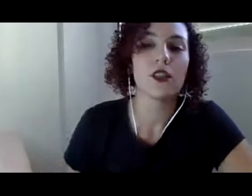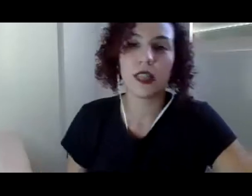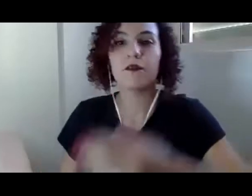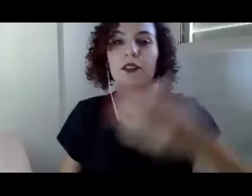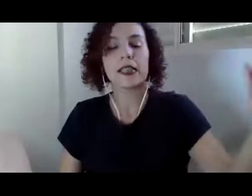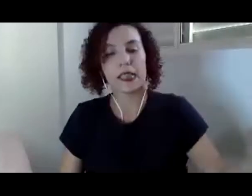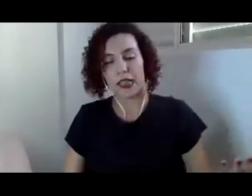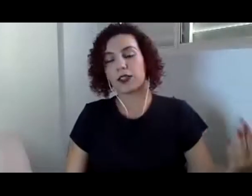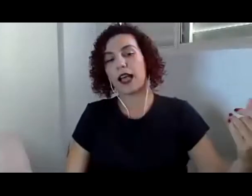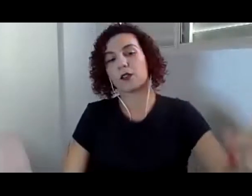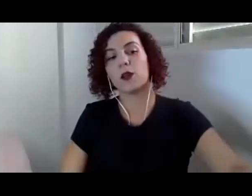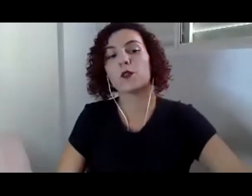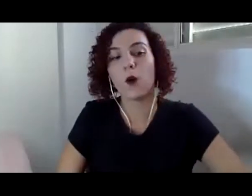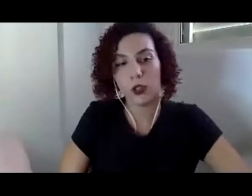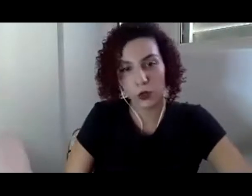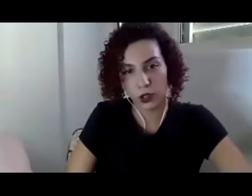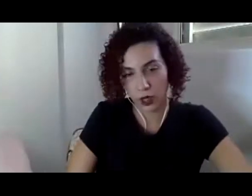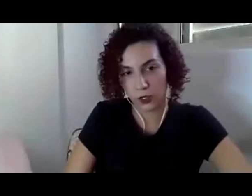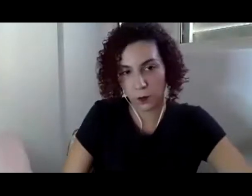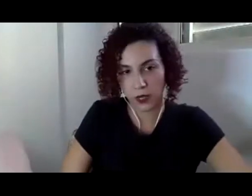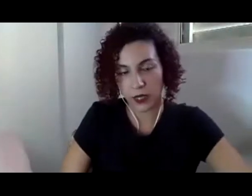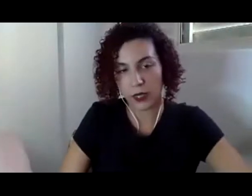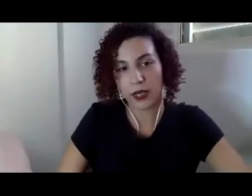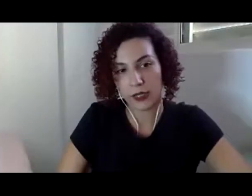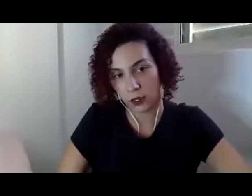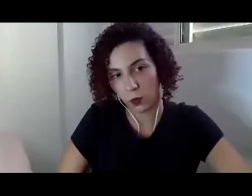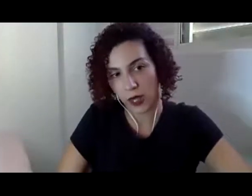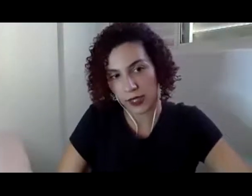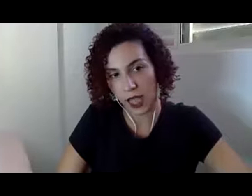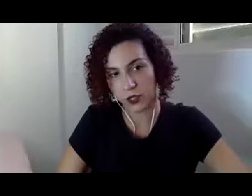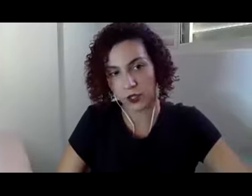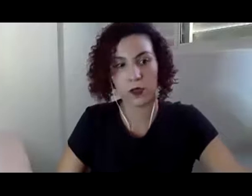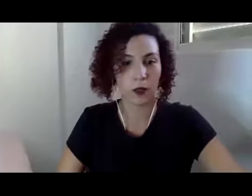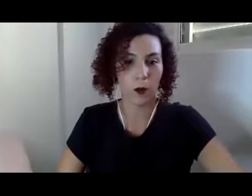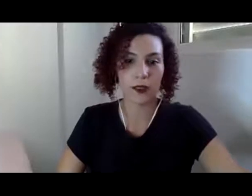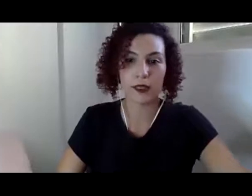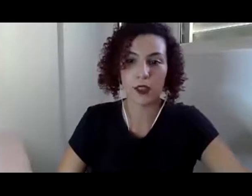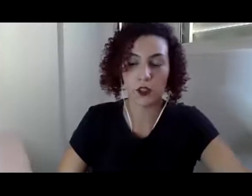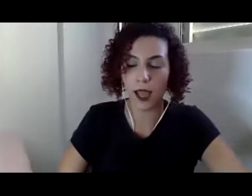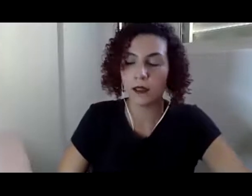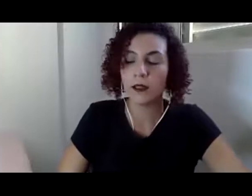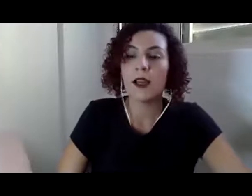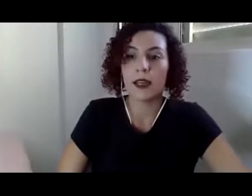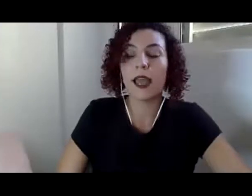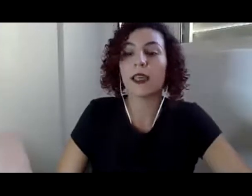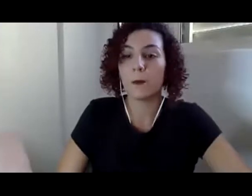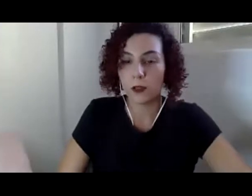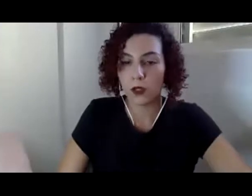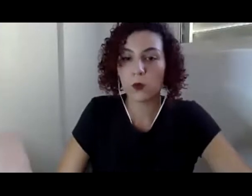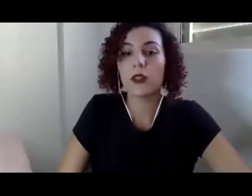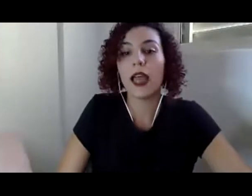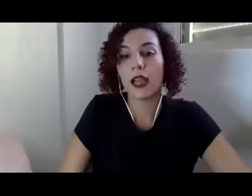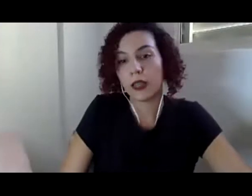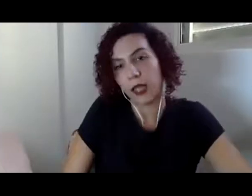Depois que a gente teve, né, essas legislações, o Código de Trânsito Brasileiro acrescentou, né, esse artigo 147A, né, que a